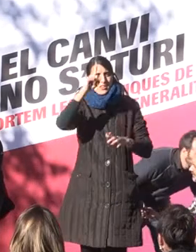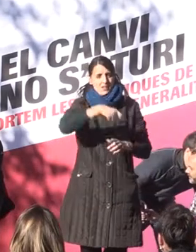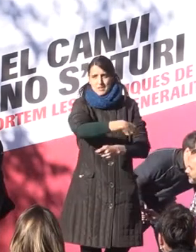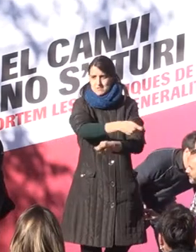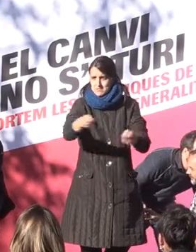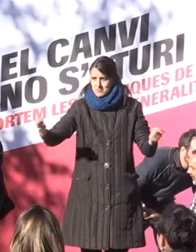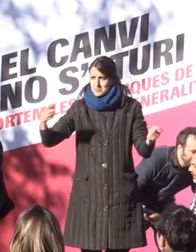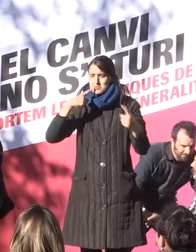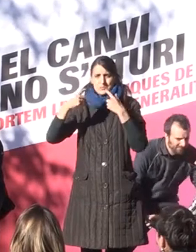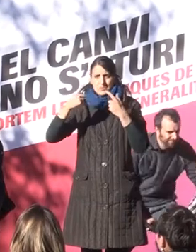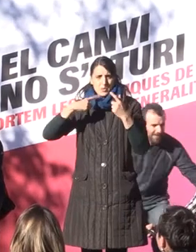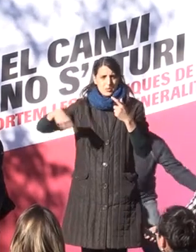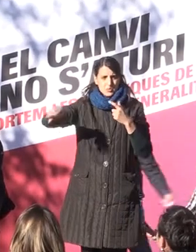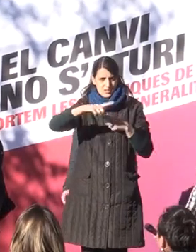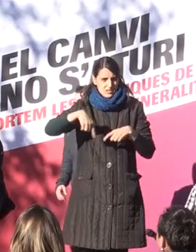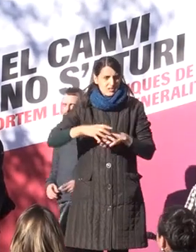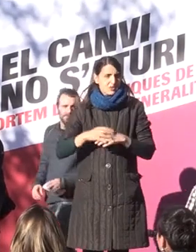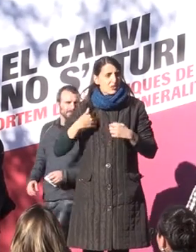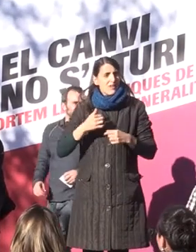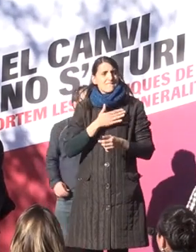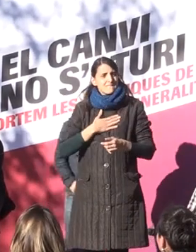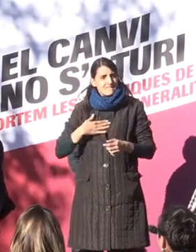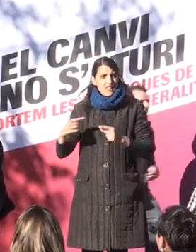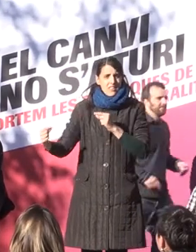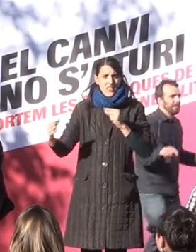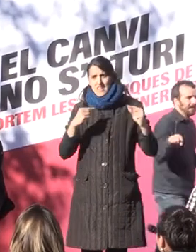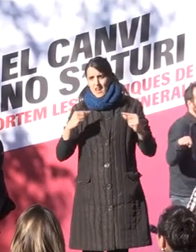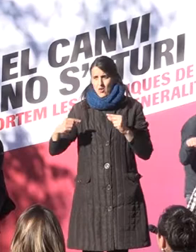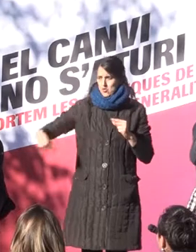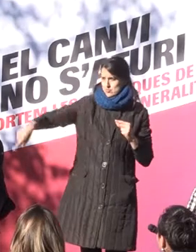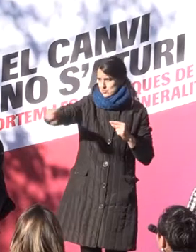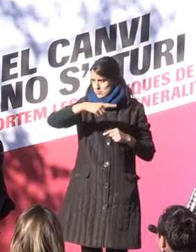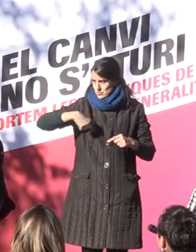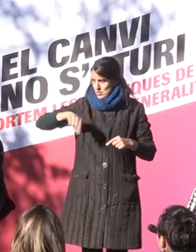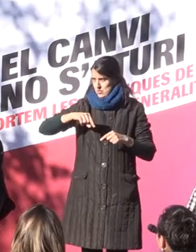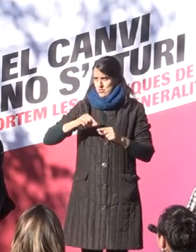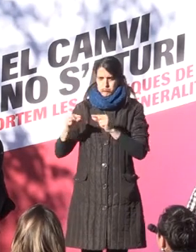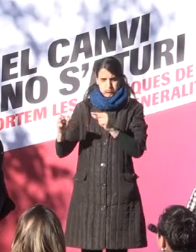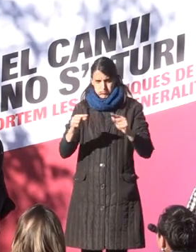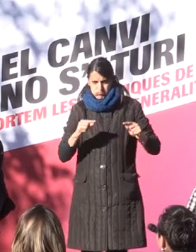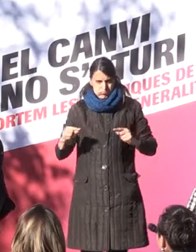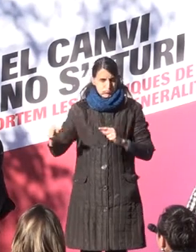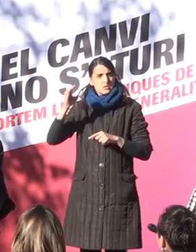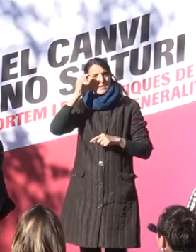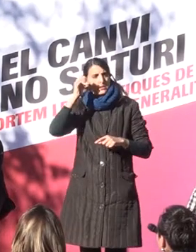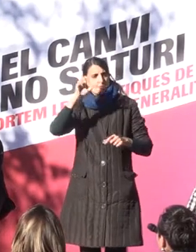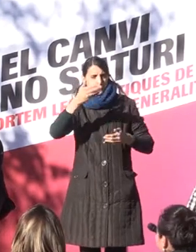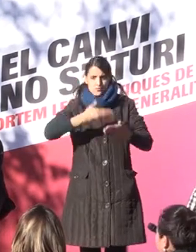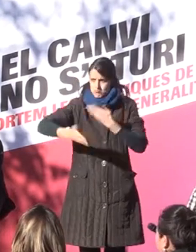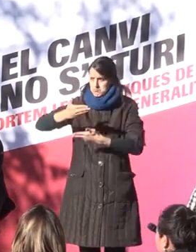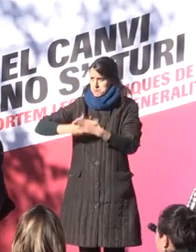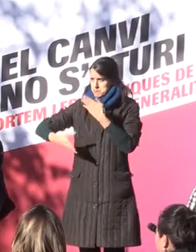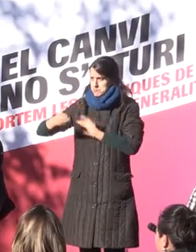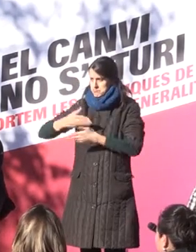y más bien esperaría que sea eso un diálogo que podamos hacer entre todos y entre todas para que los escuchemos todos y todas y nosotros podamos también